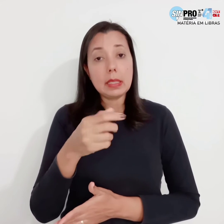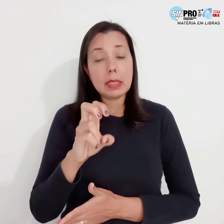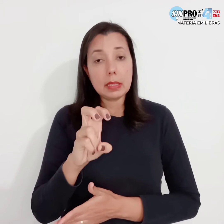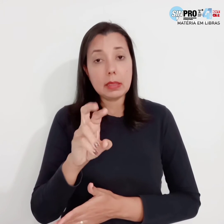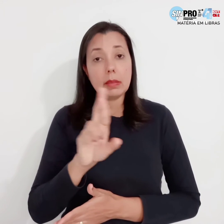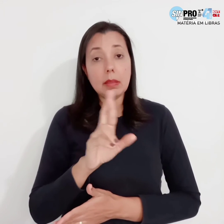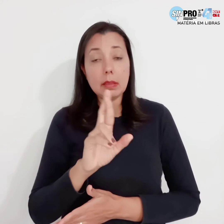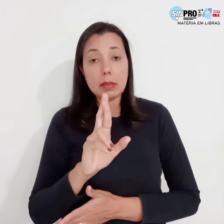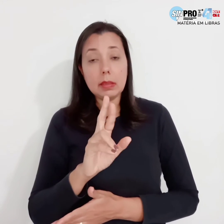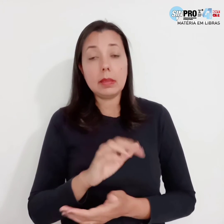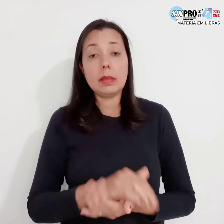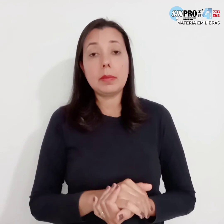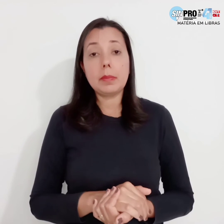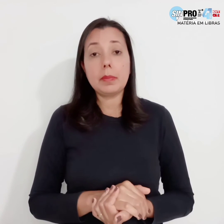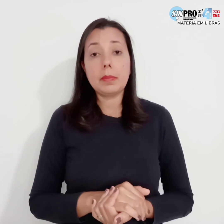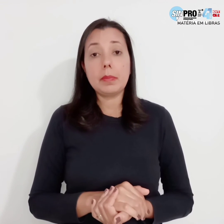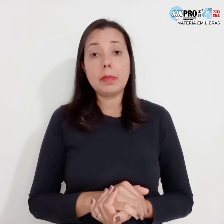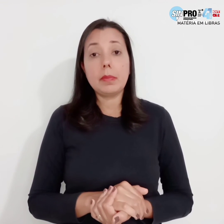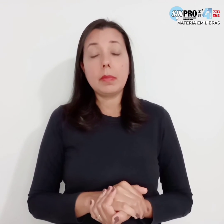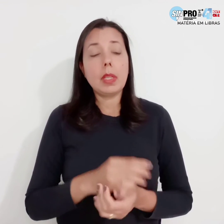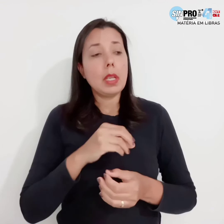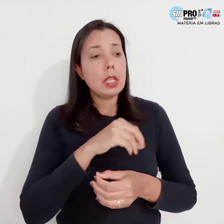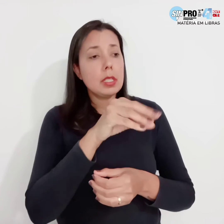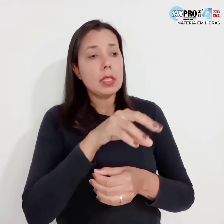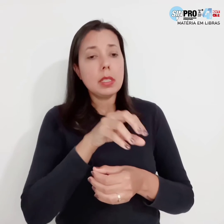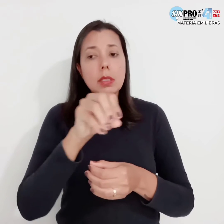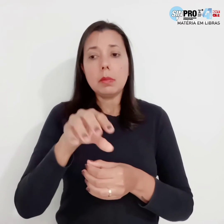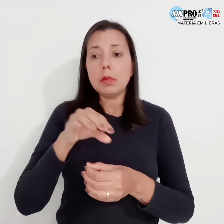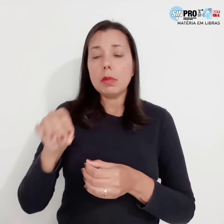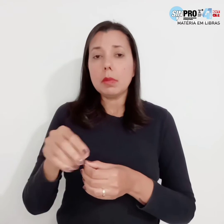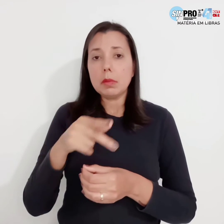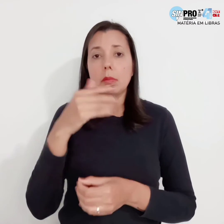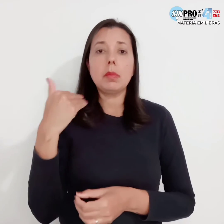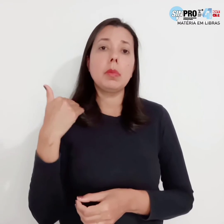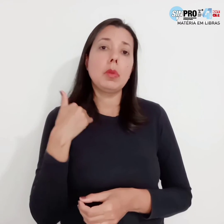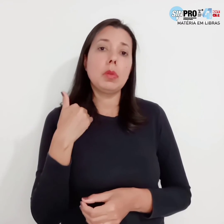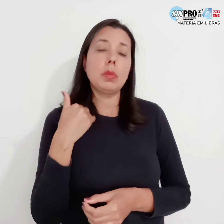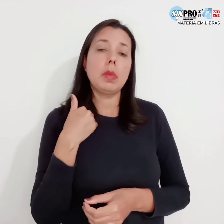375 e distribuiu para os banqueiros quase